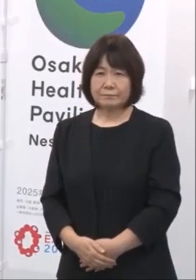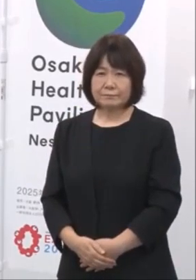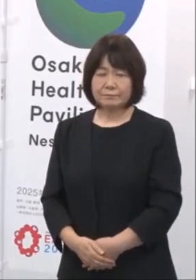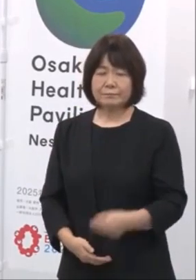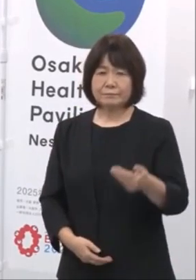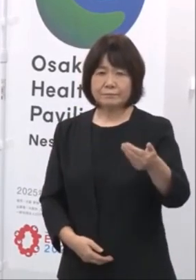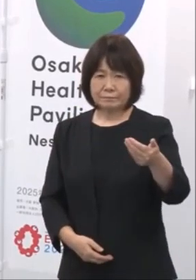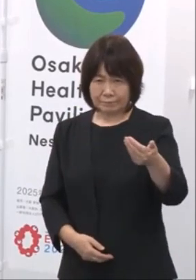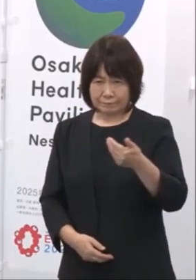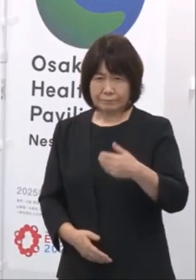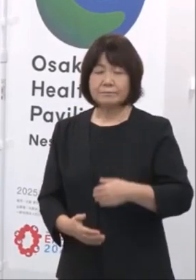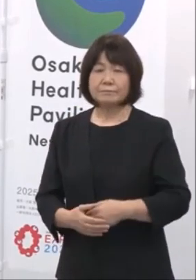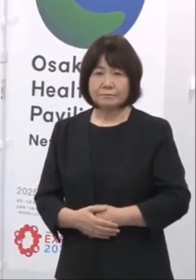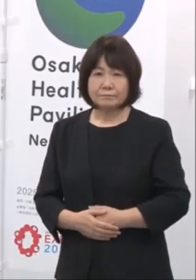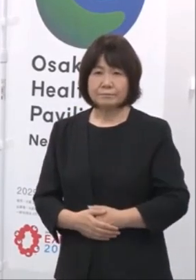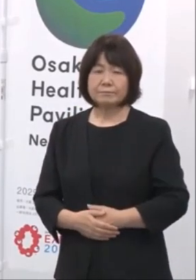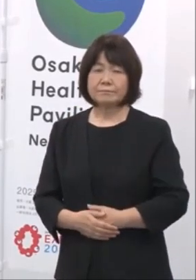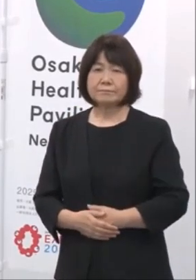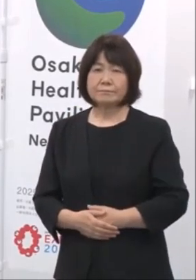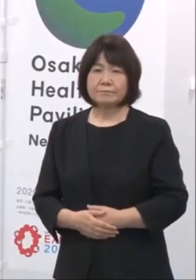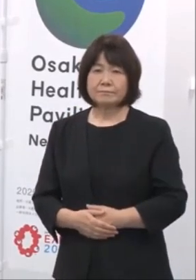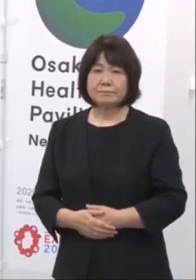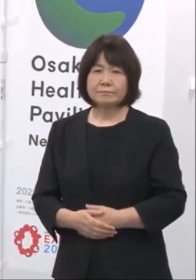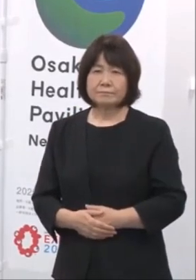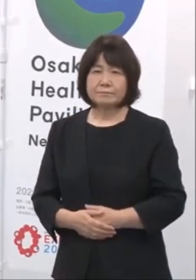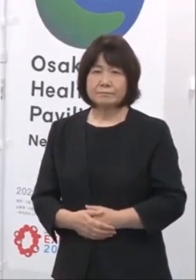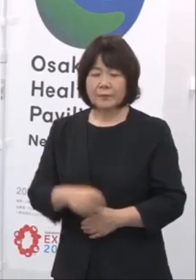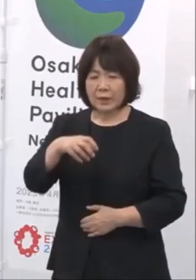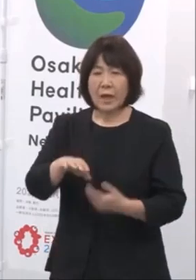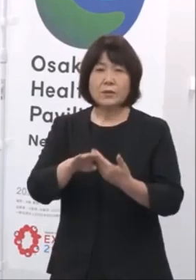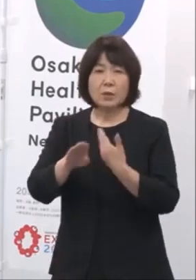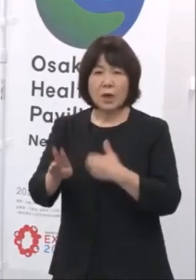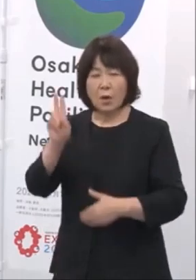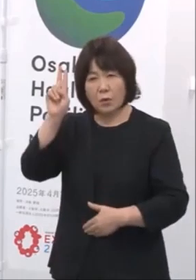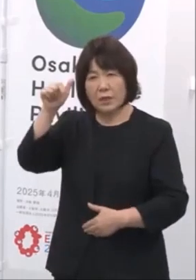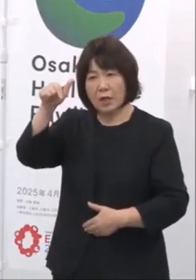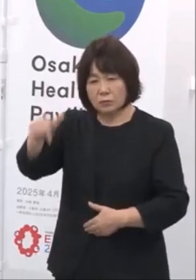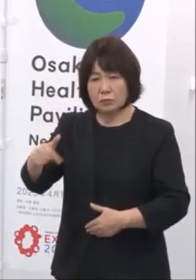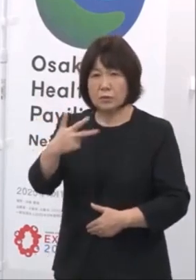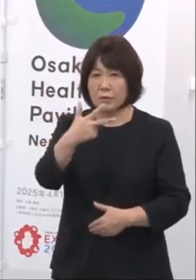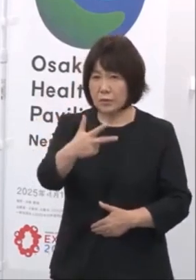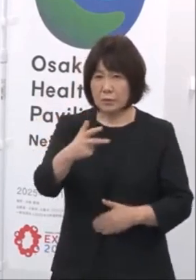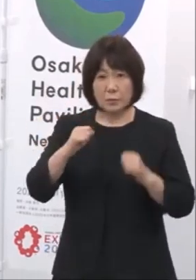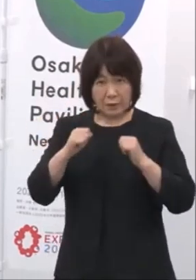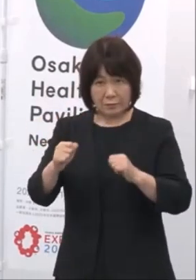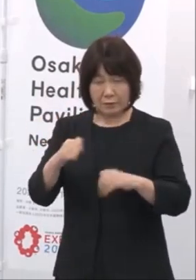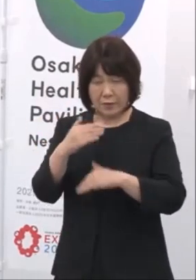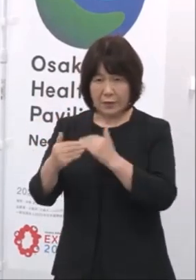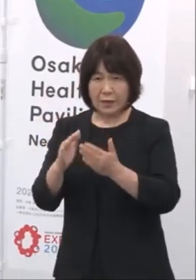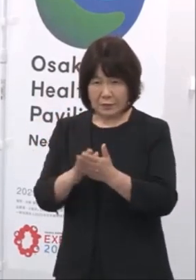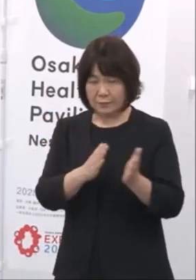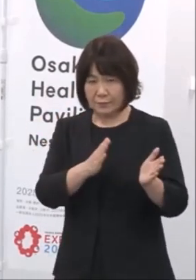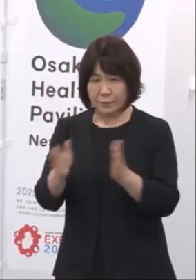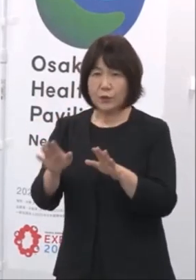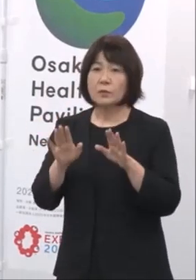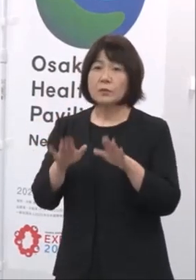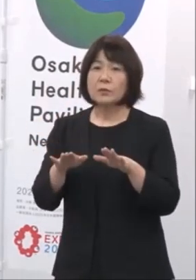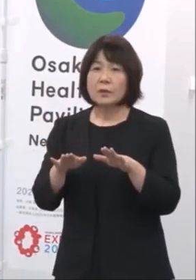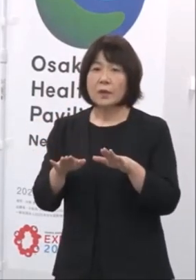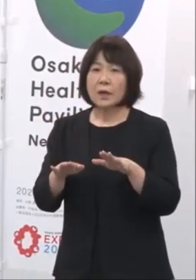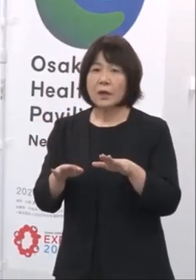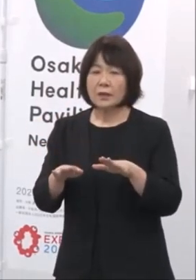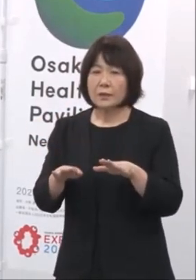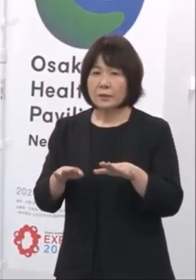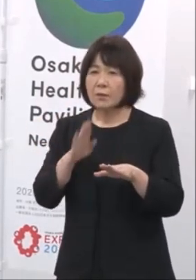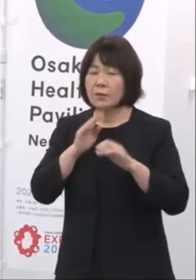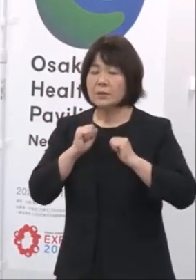その点踏まえてですけど、そしたら会場外のところは府市もこれから細かくしていくということなんですけど、今回の実施計